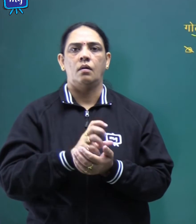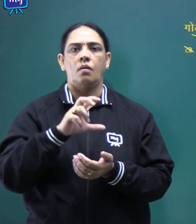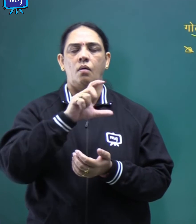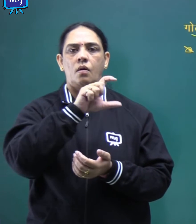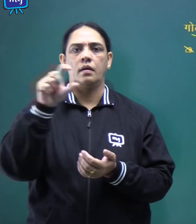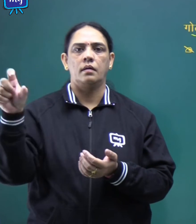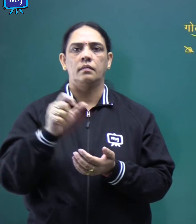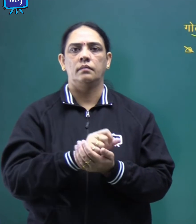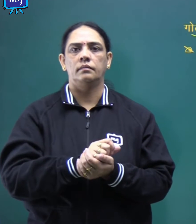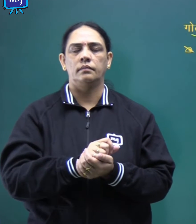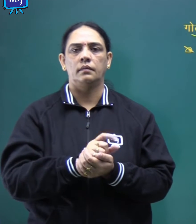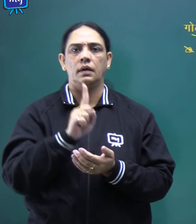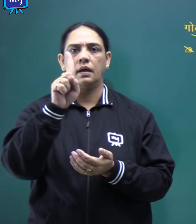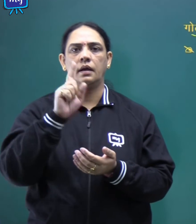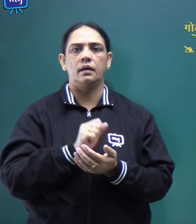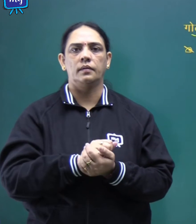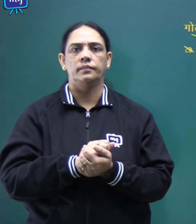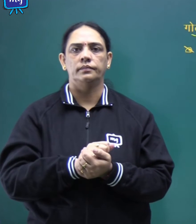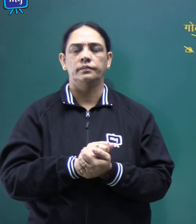और एक